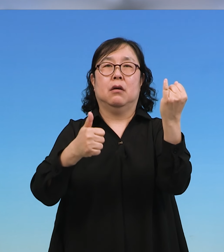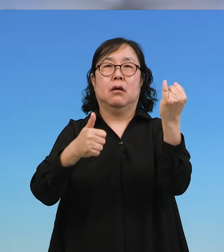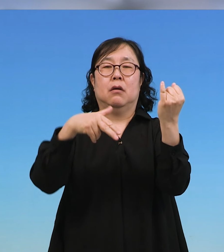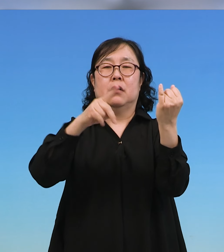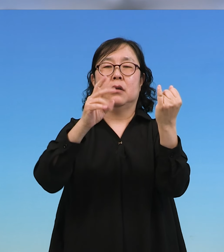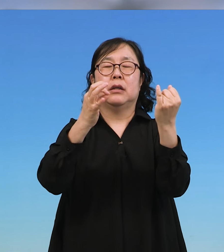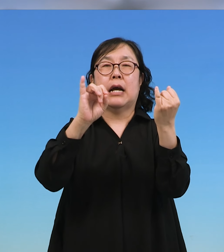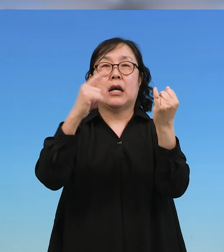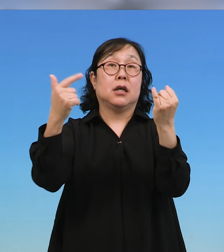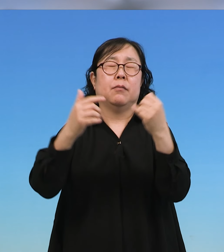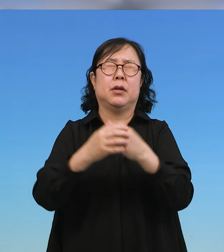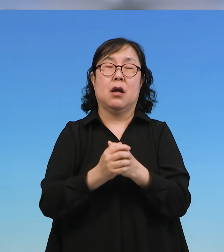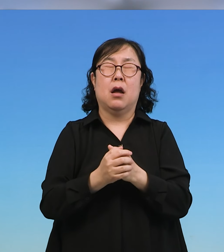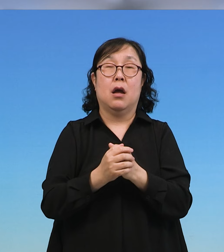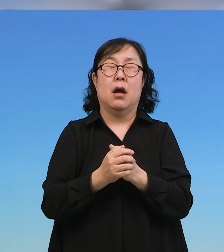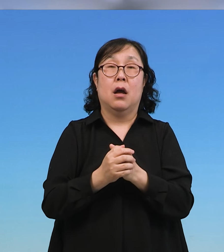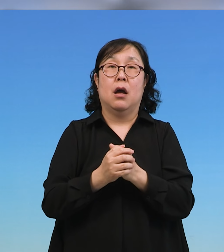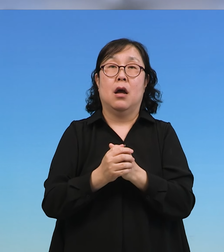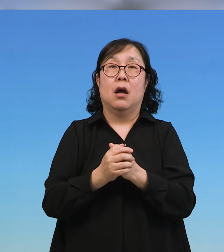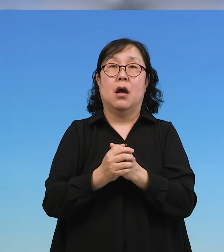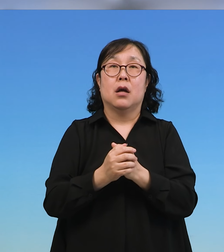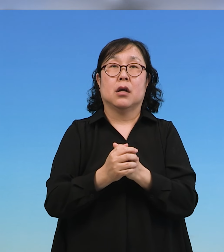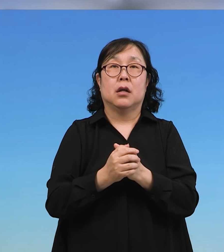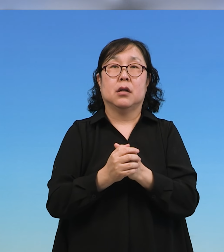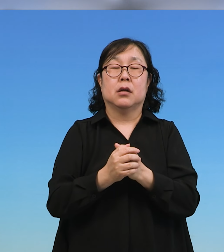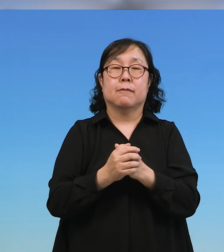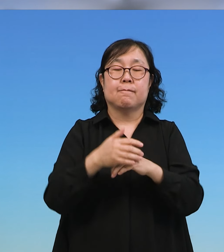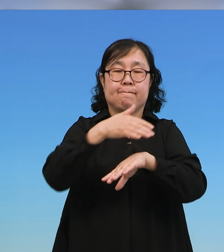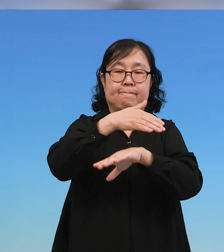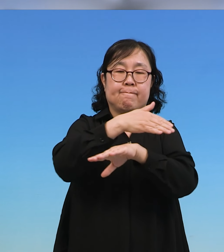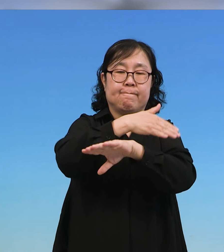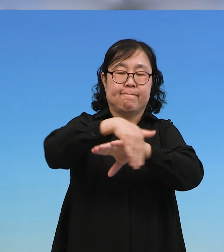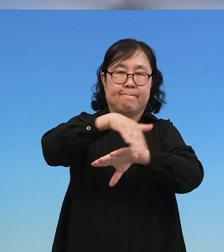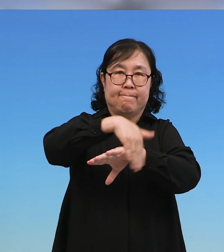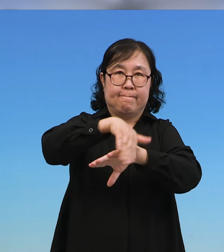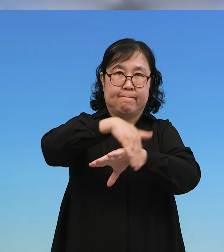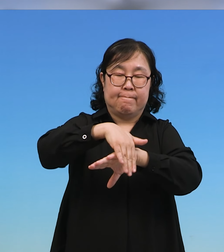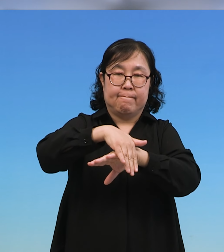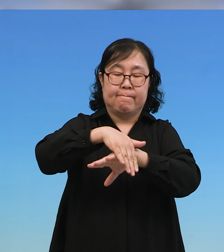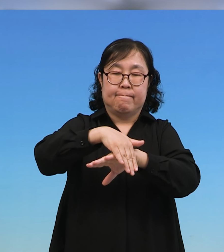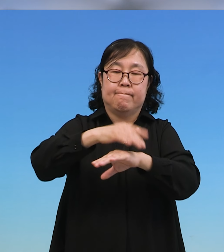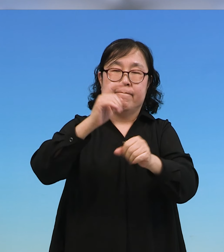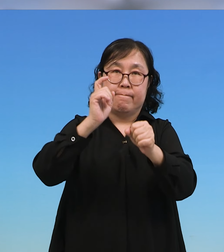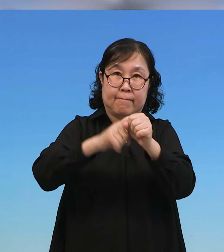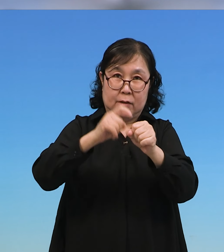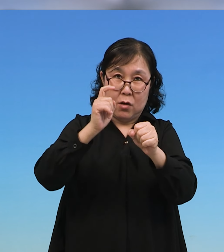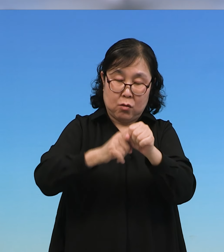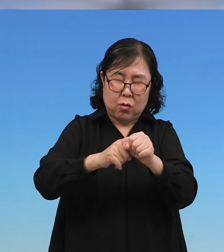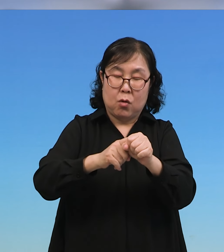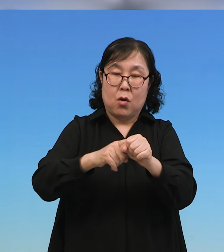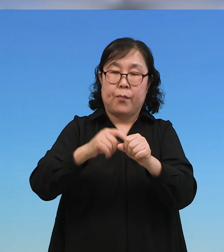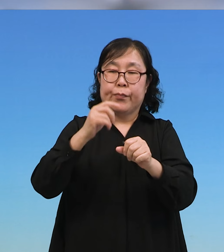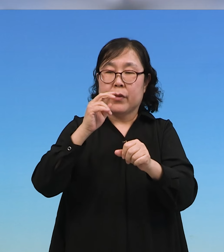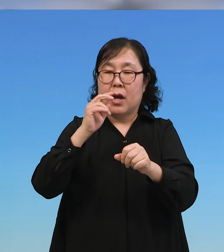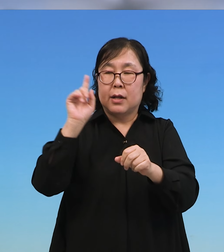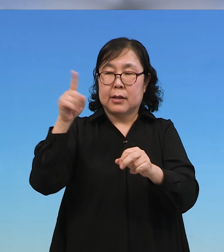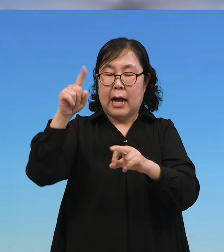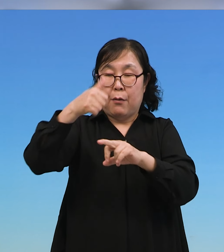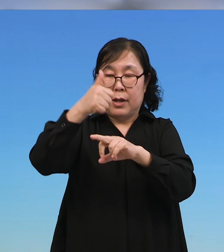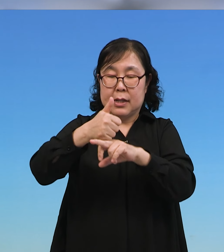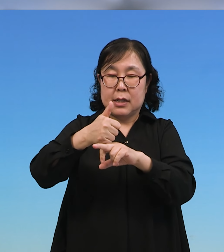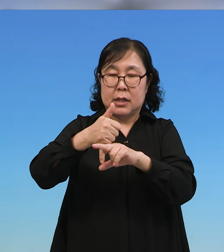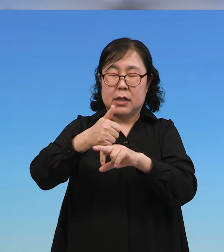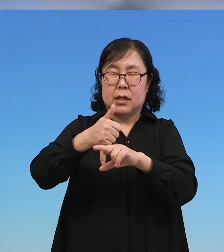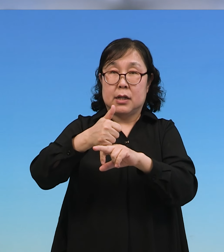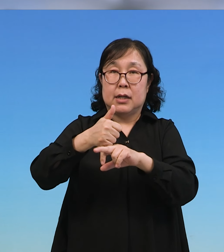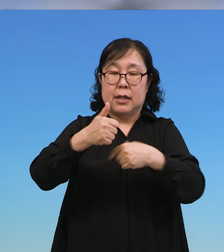처음부터 자기가 이뻐서 택한 것도 아니고 정략적으로 어떤 정치적인 의도를 가지고 자기를 사위를 삼았고,